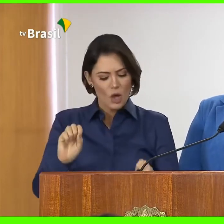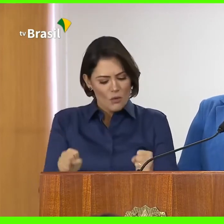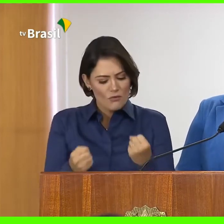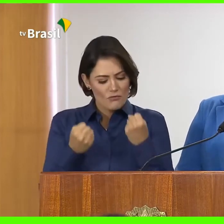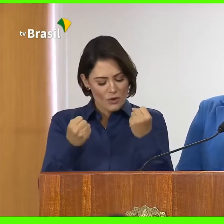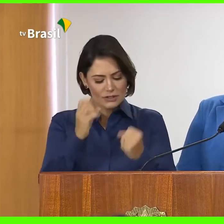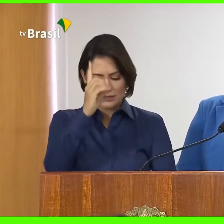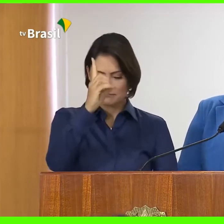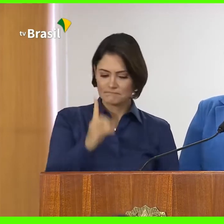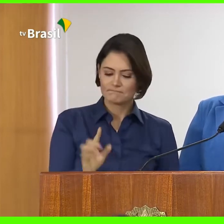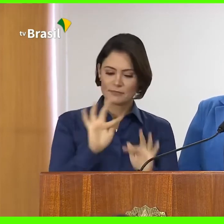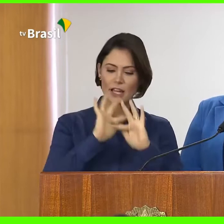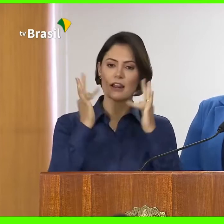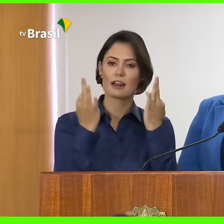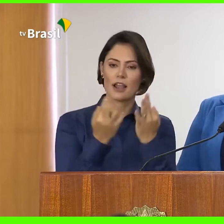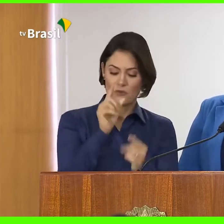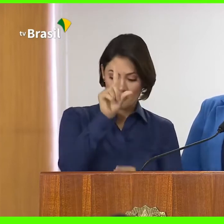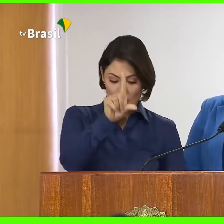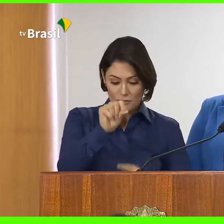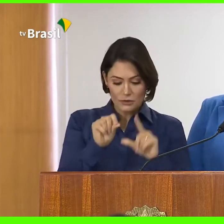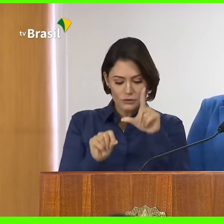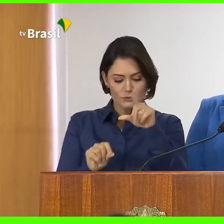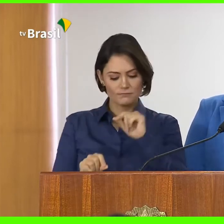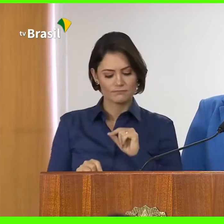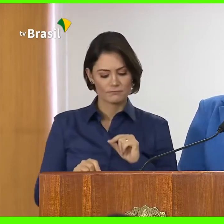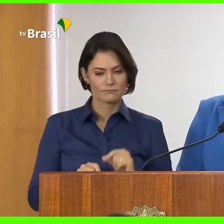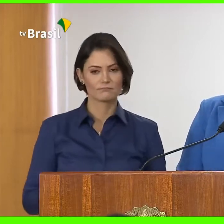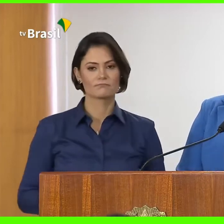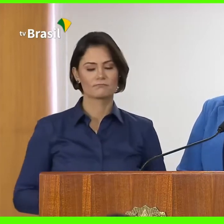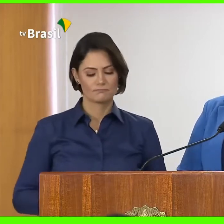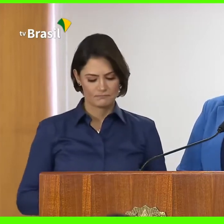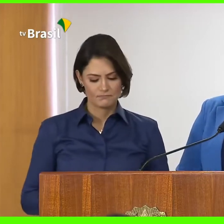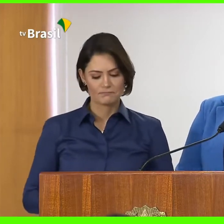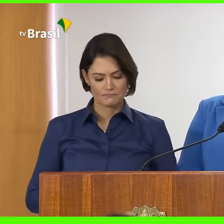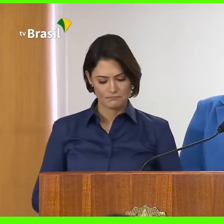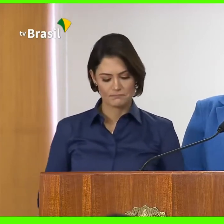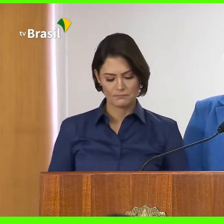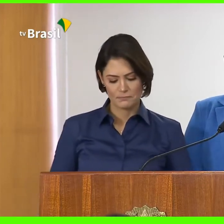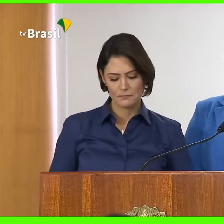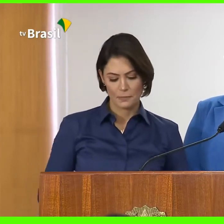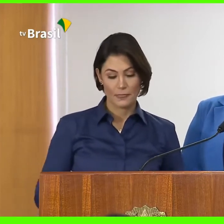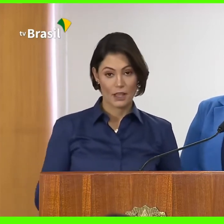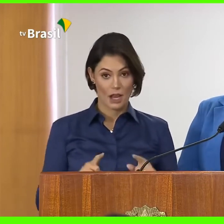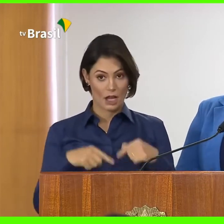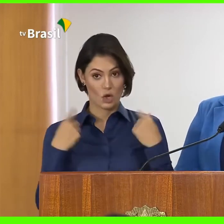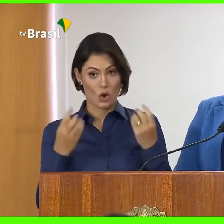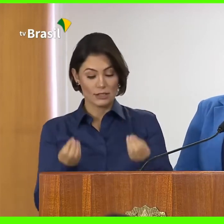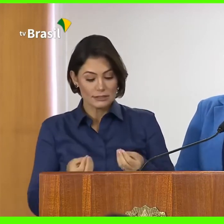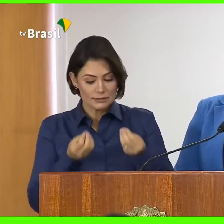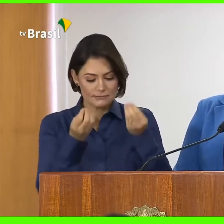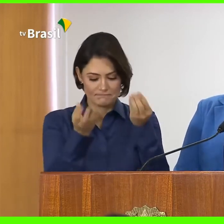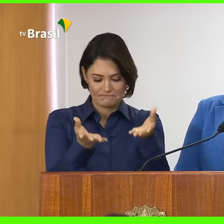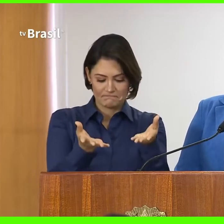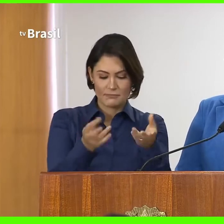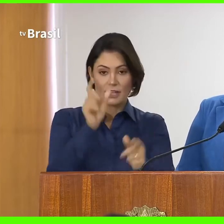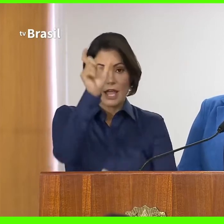PNE fortalece o direito de escolhas, o direito de escolha da família. Temos o dever